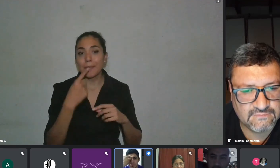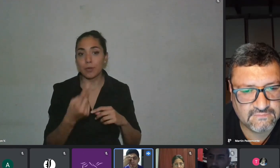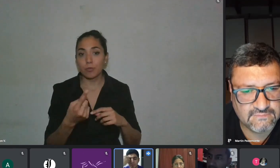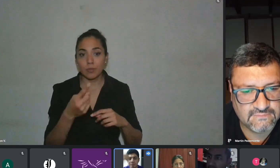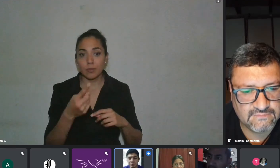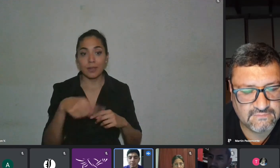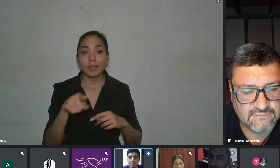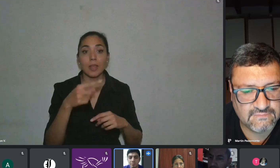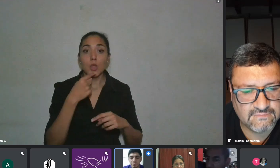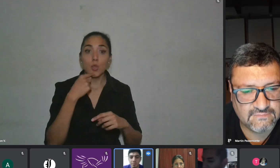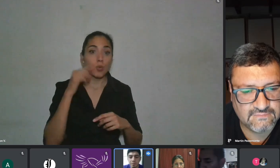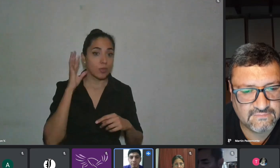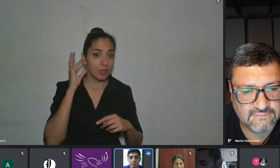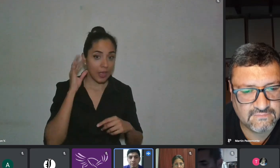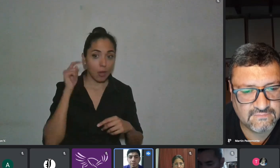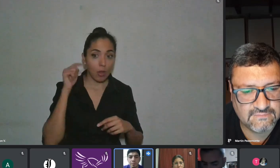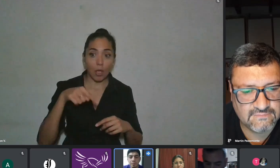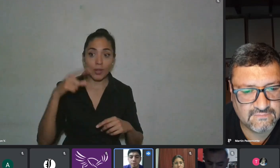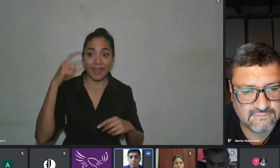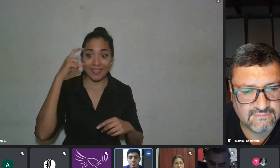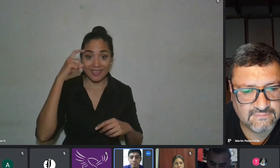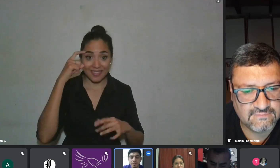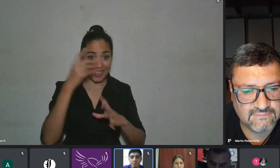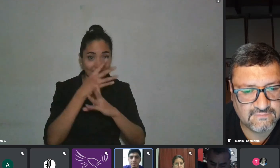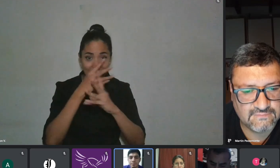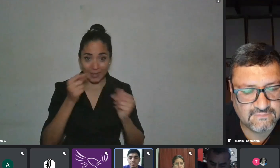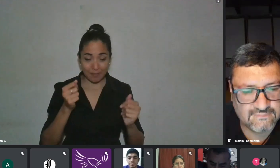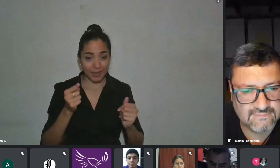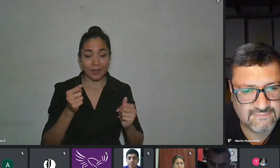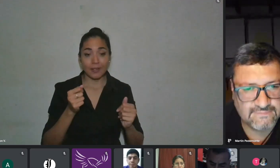las 10 ya termina, así que aprovechemos que quedan los últimos minutos.